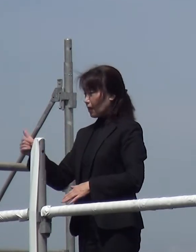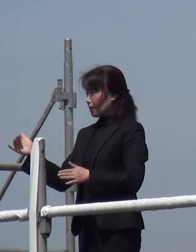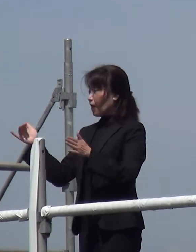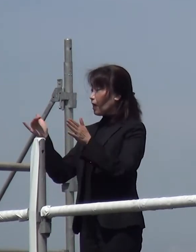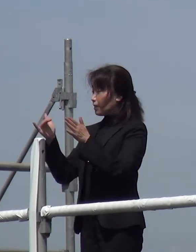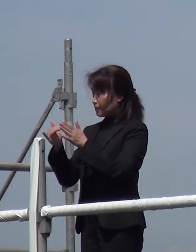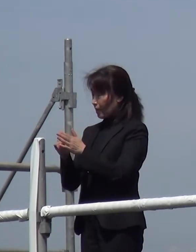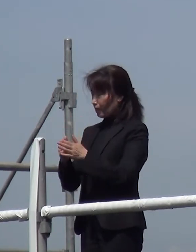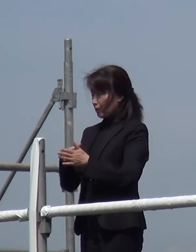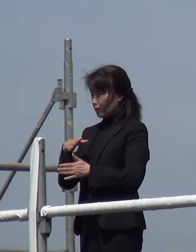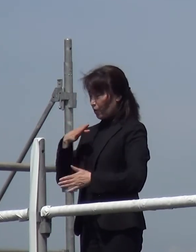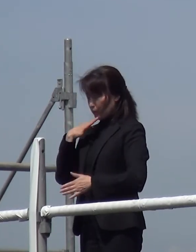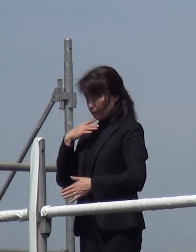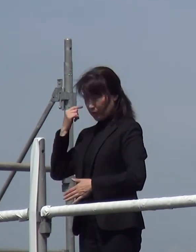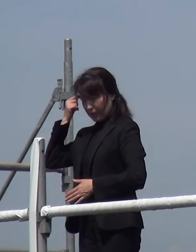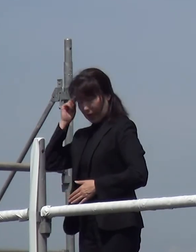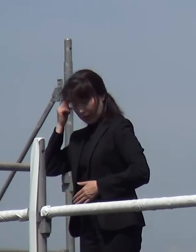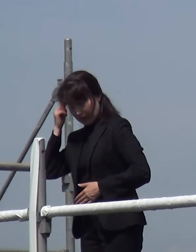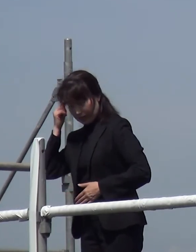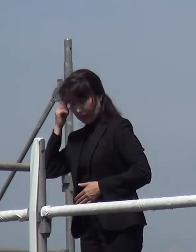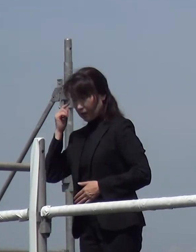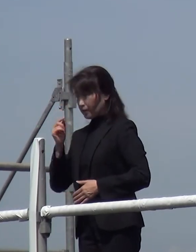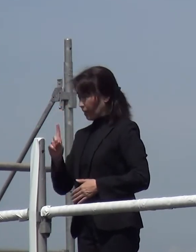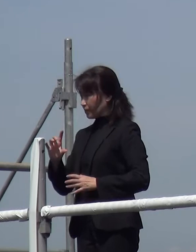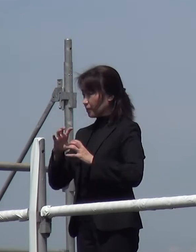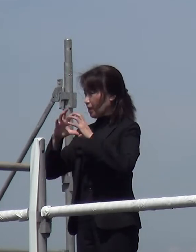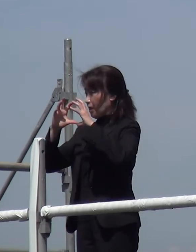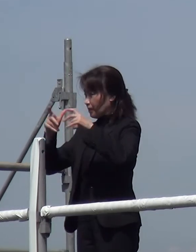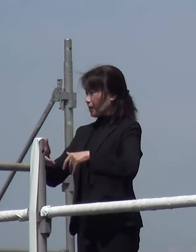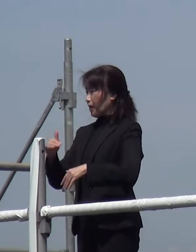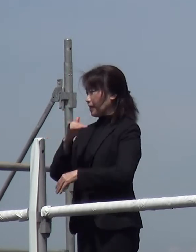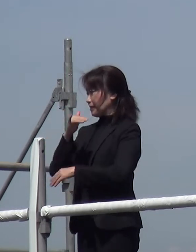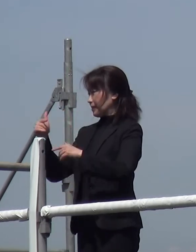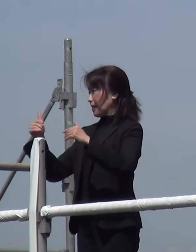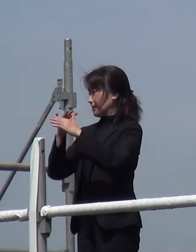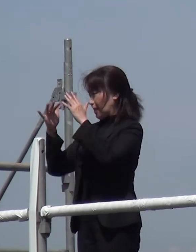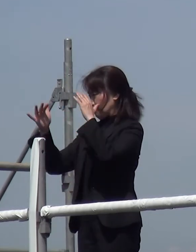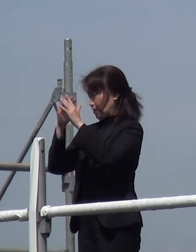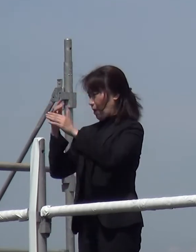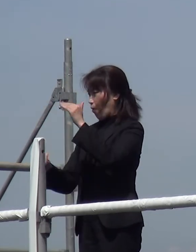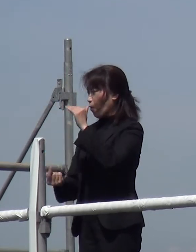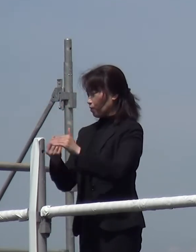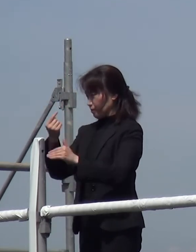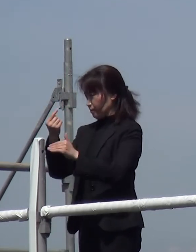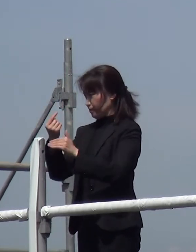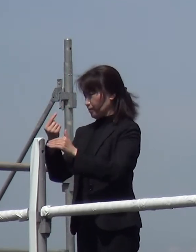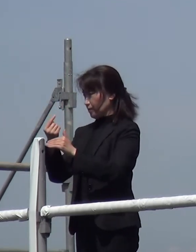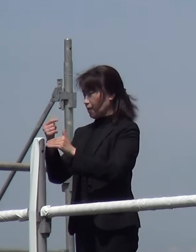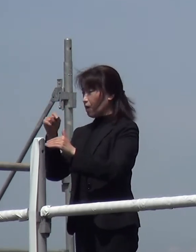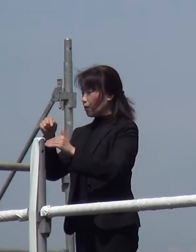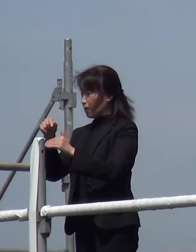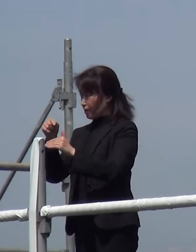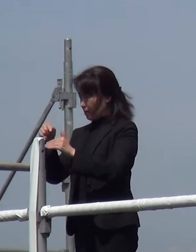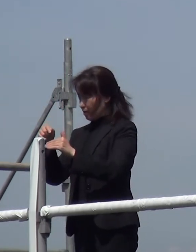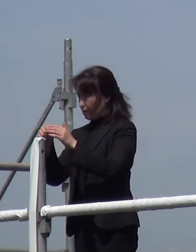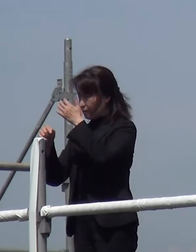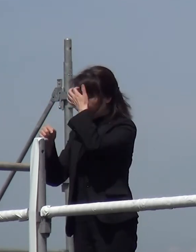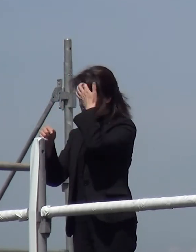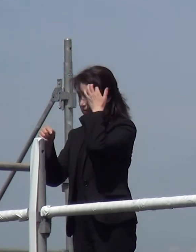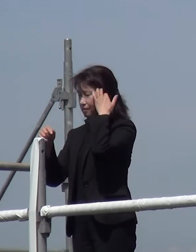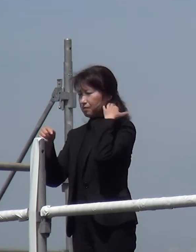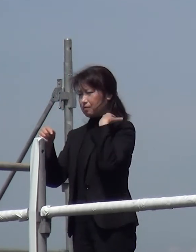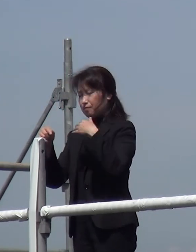後に最も考えたことが、世界大戦というものが起こるということだと。でそしてその世界大戦というもの